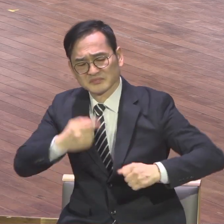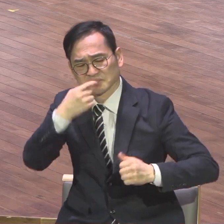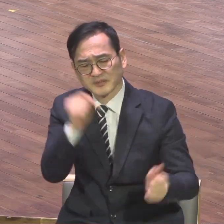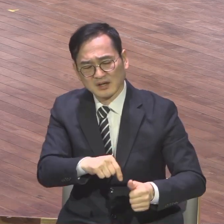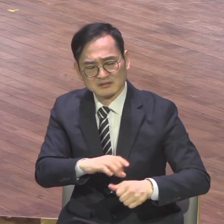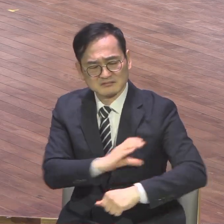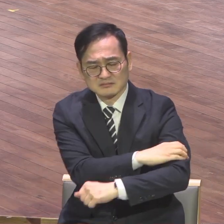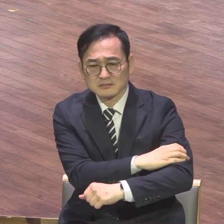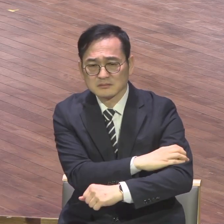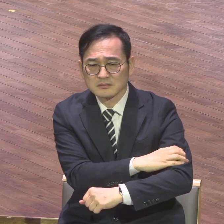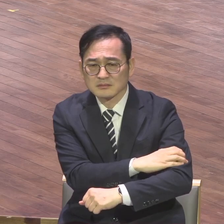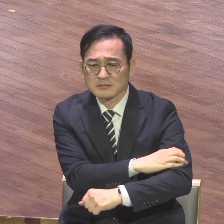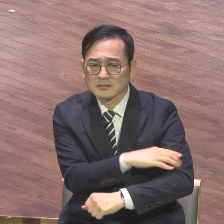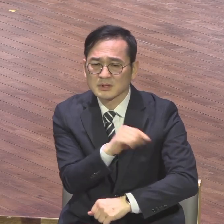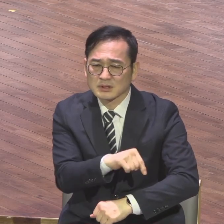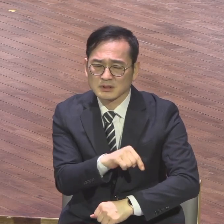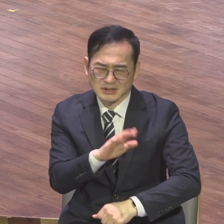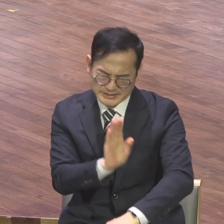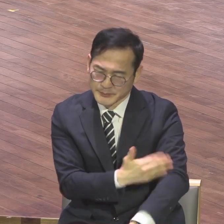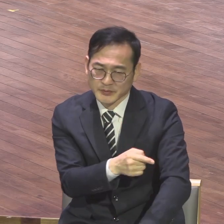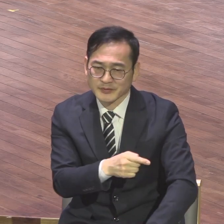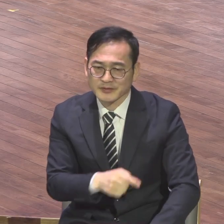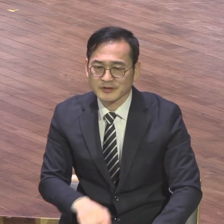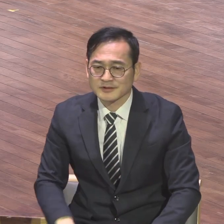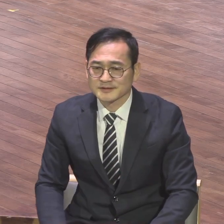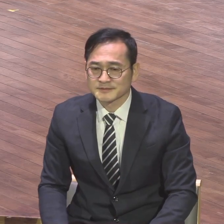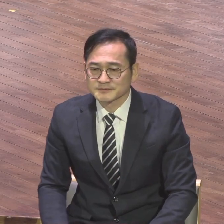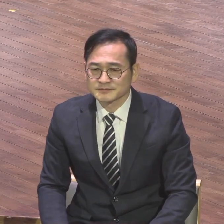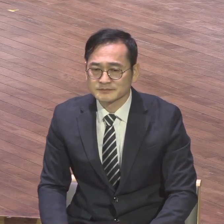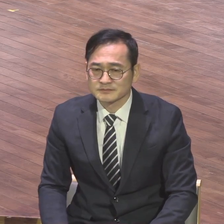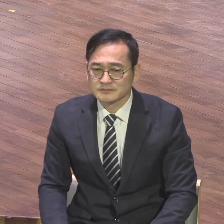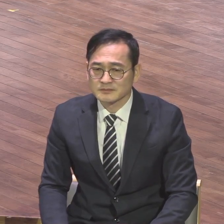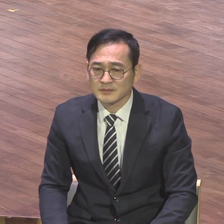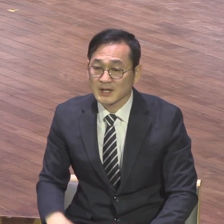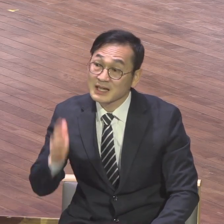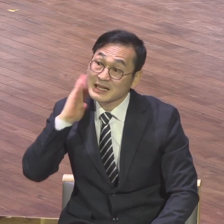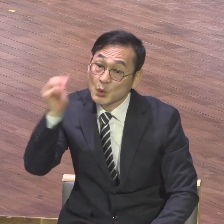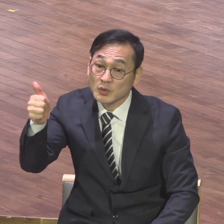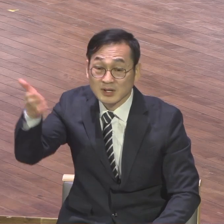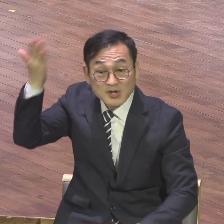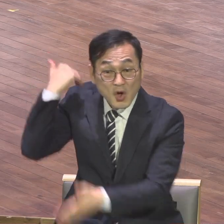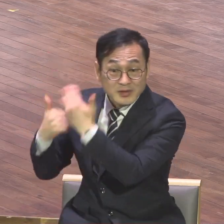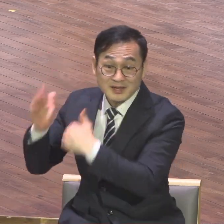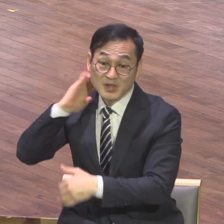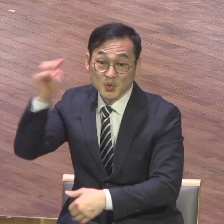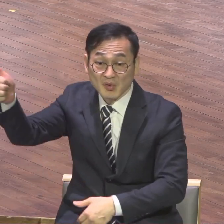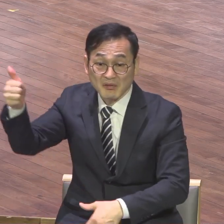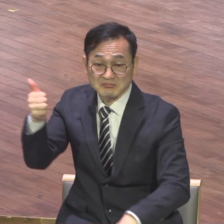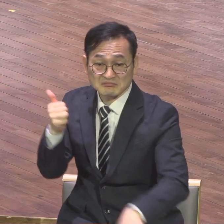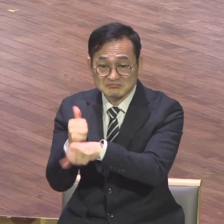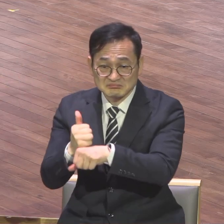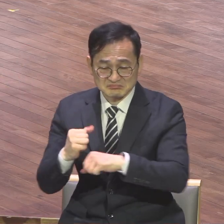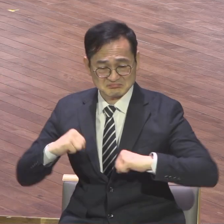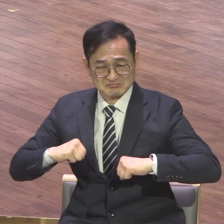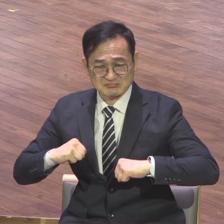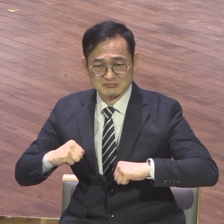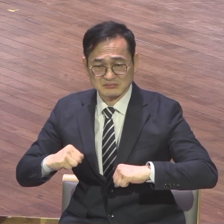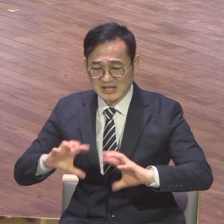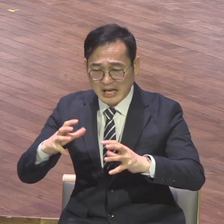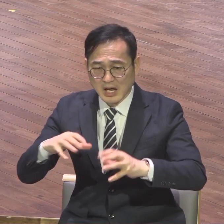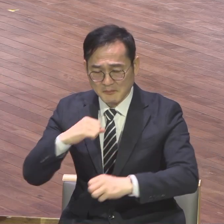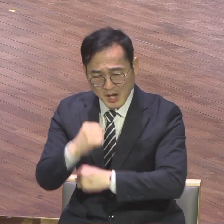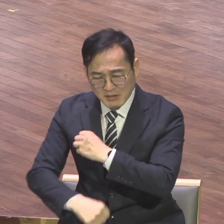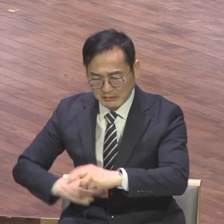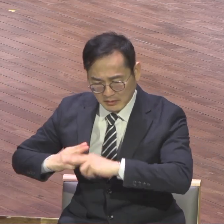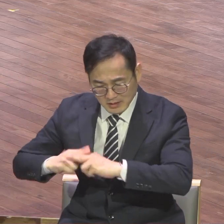리더십 바이러스에 걸려서 뭐 우리 되면 뭐 전부 지가 최고자고 지가 잘나서 뭐 집권인 줄 알고 지